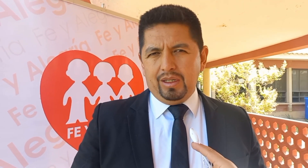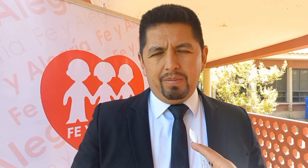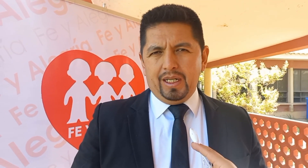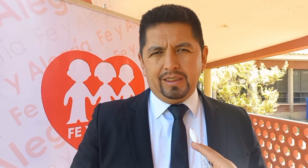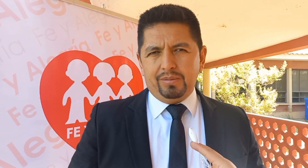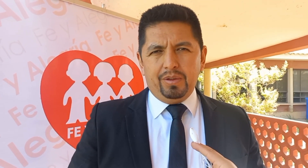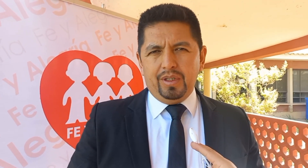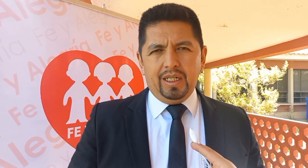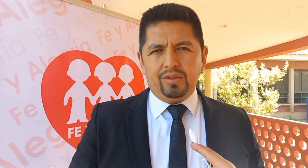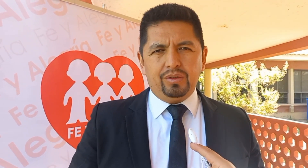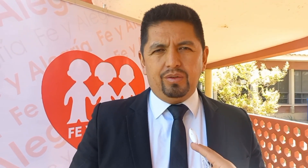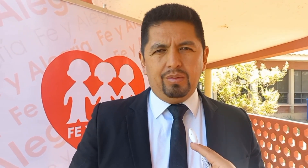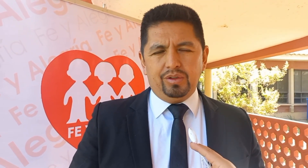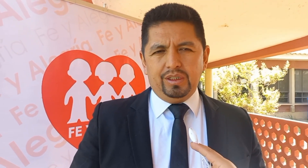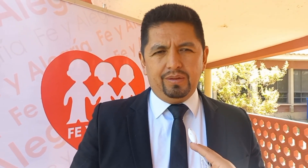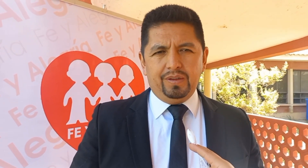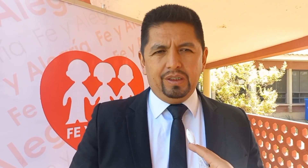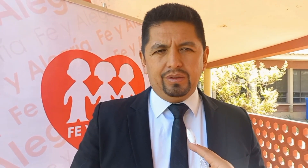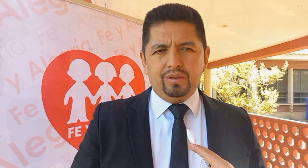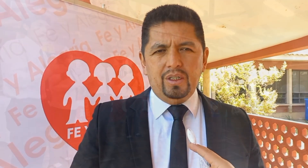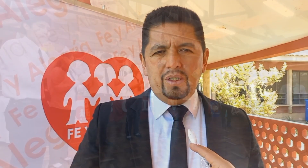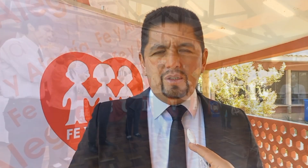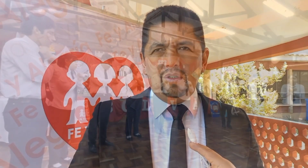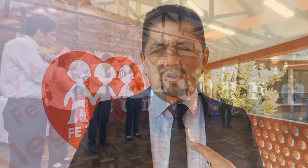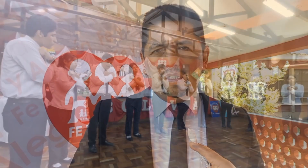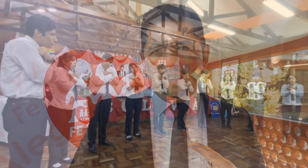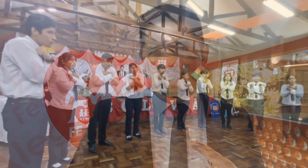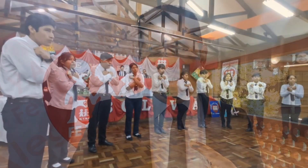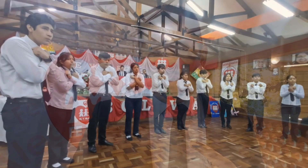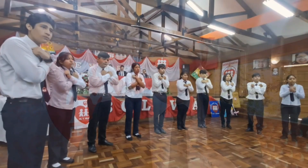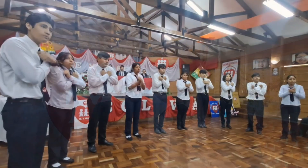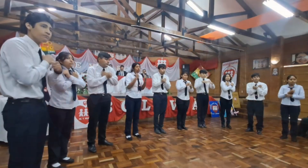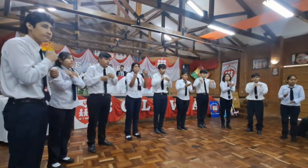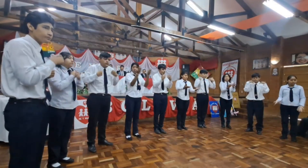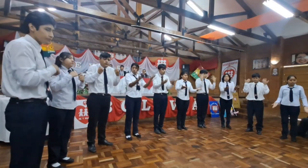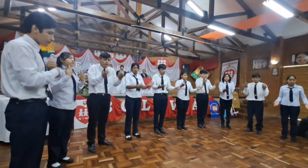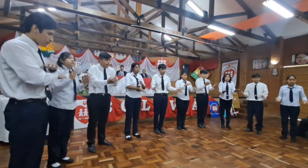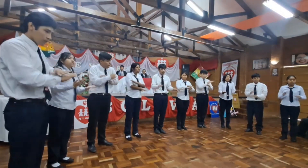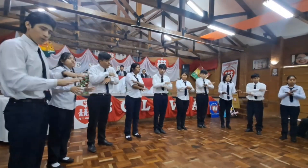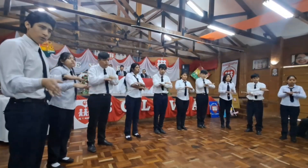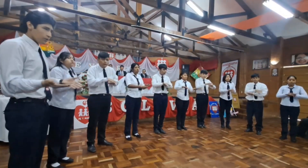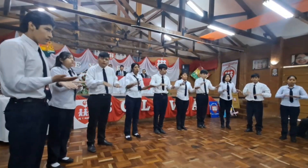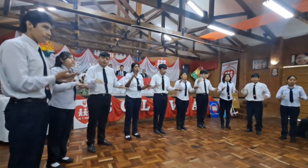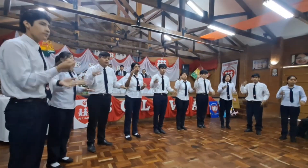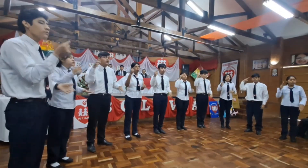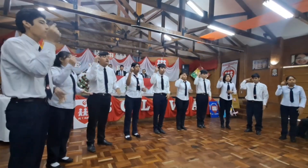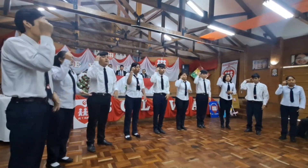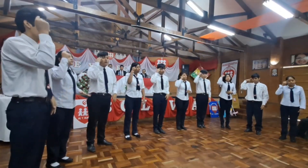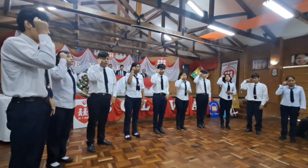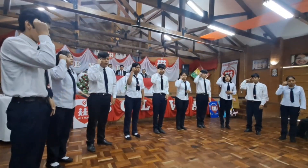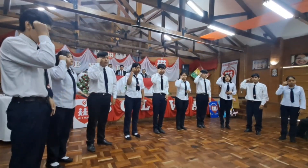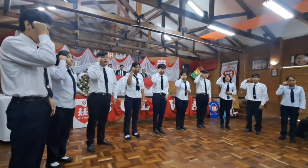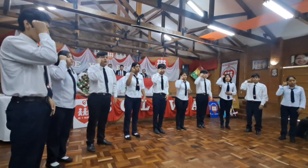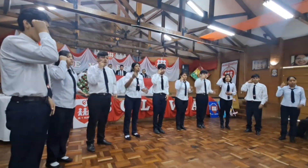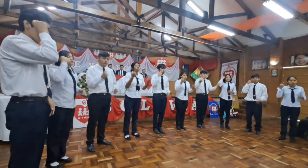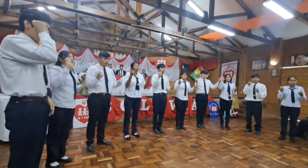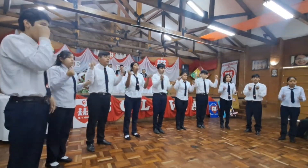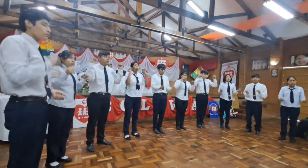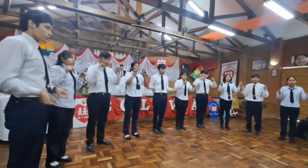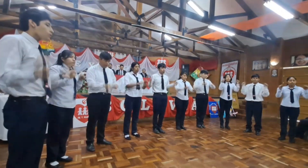para responder a estos nuevos desafíos, ¿no? Y entre estos desafíos nosotros le llamamos siempre las nuevas